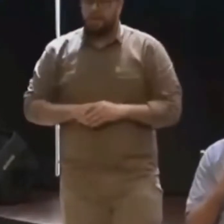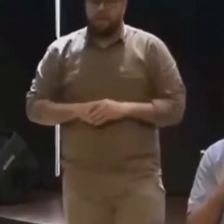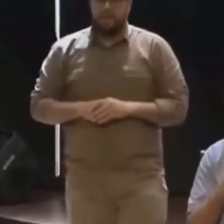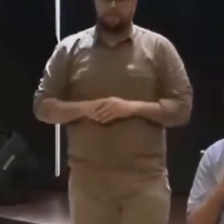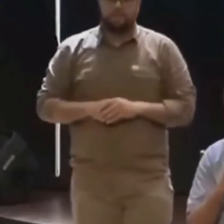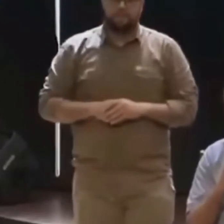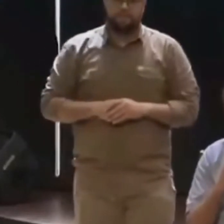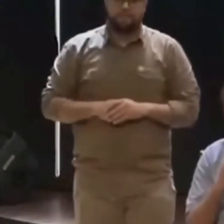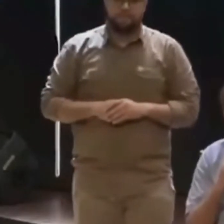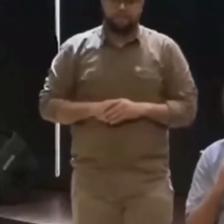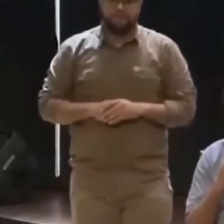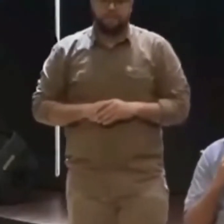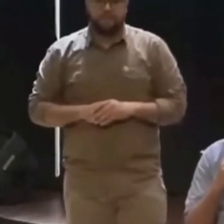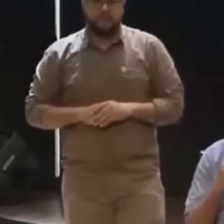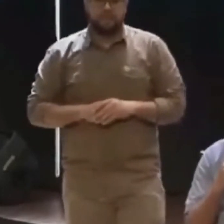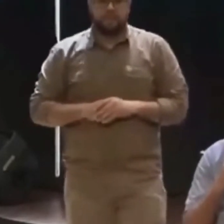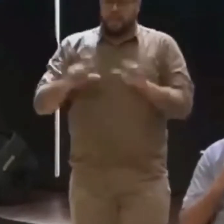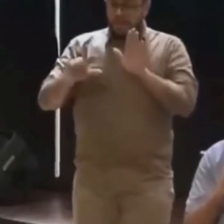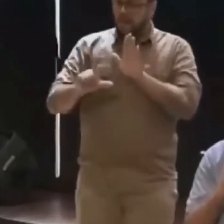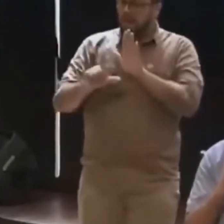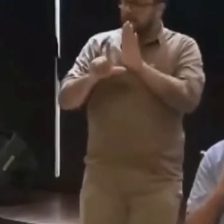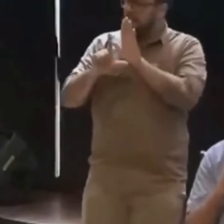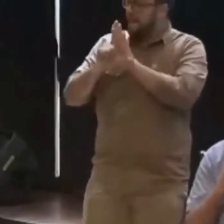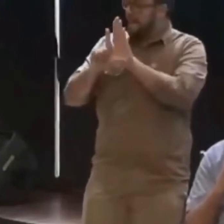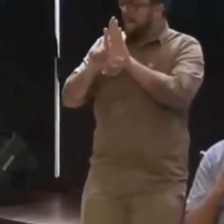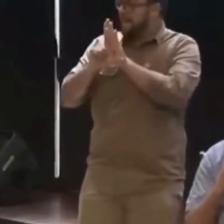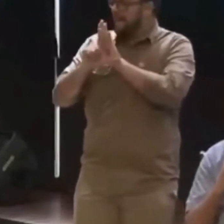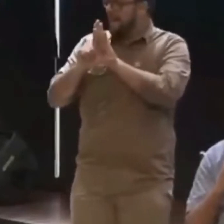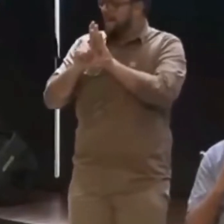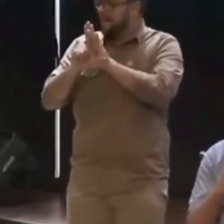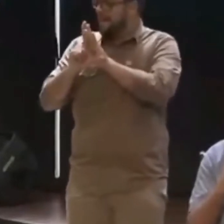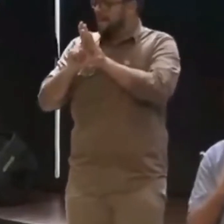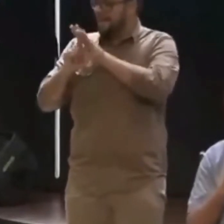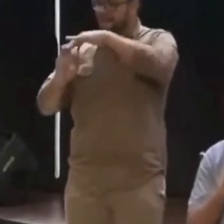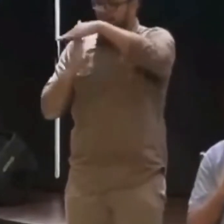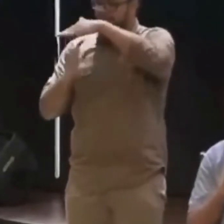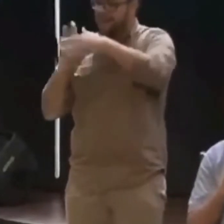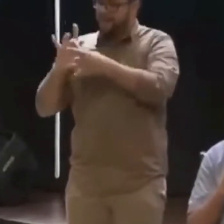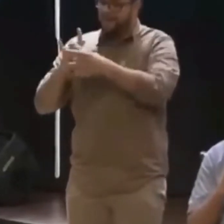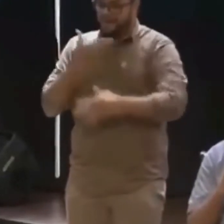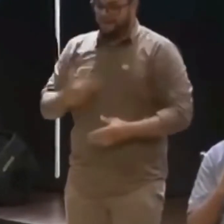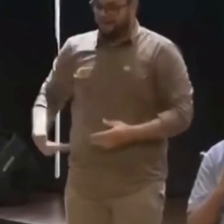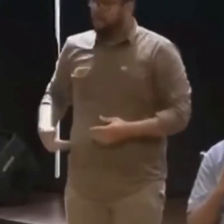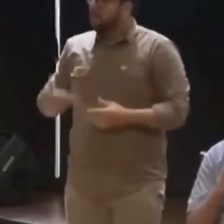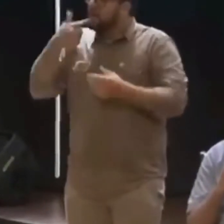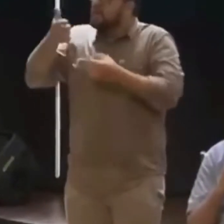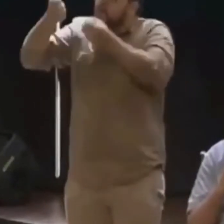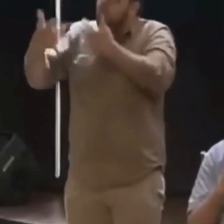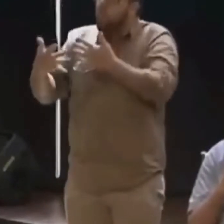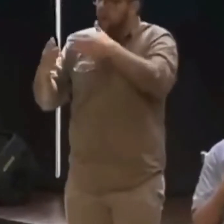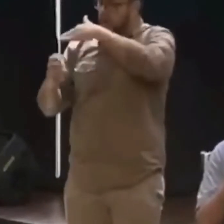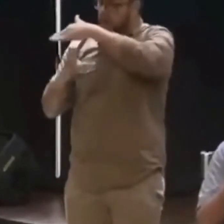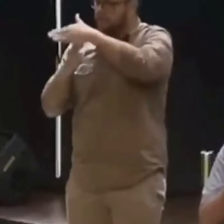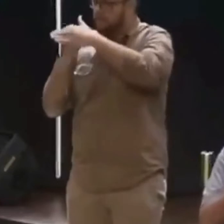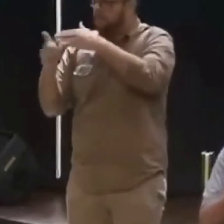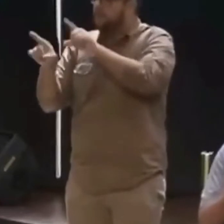E na lei das estatais está escrito que essas empresas têm que ter